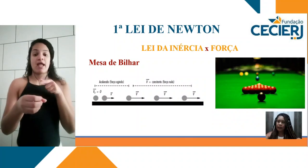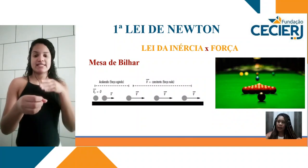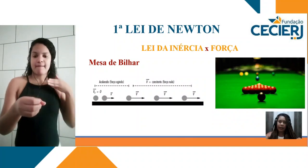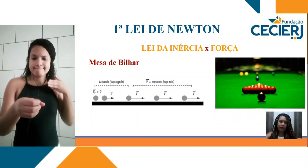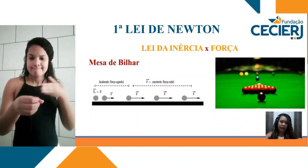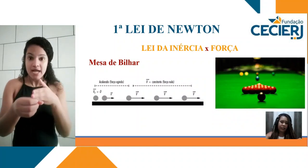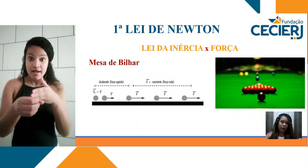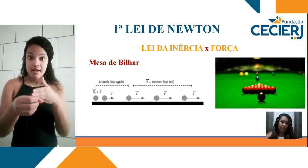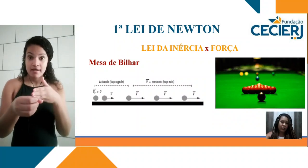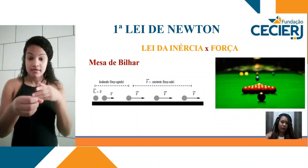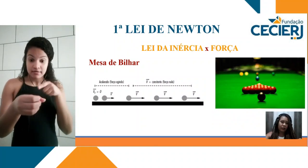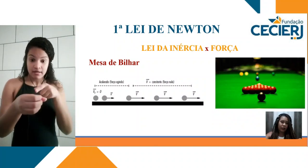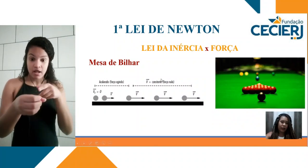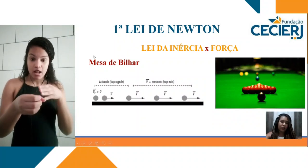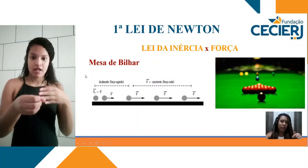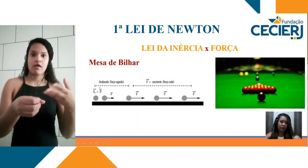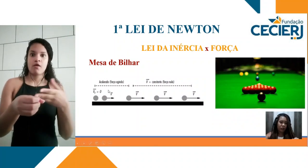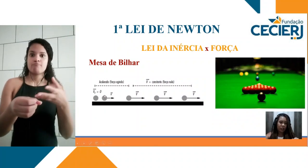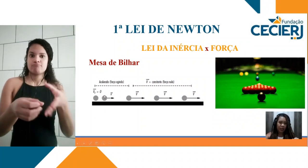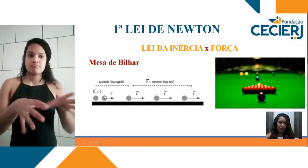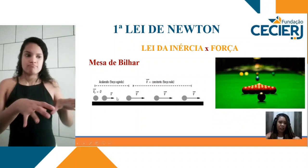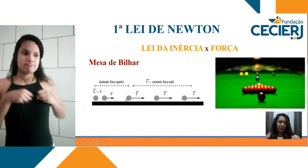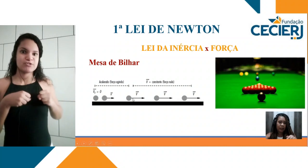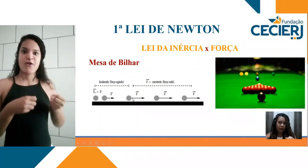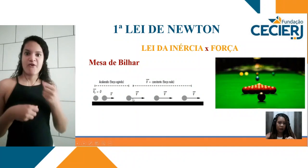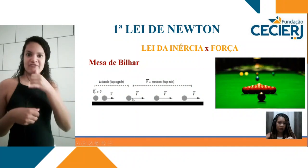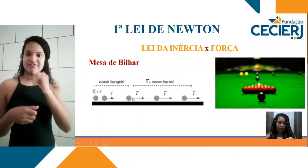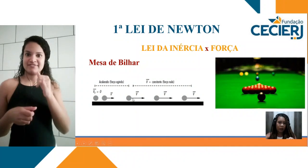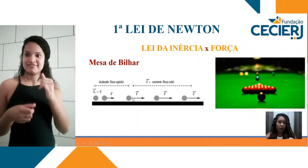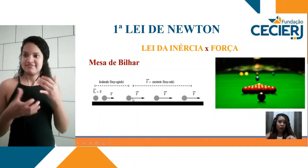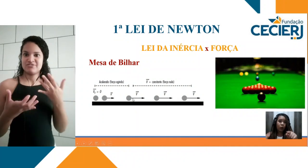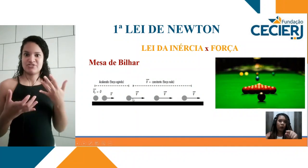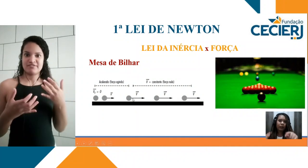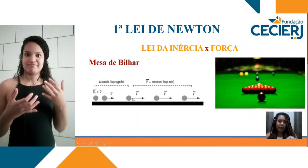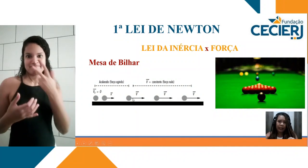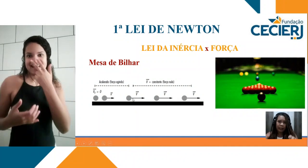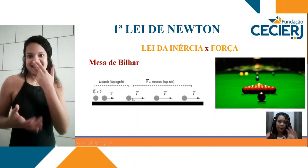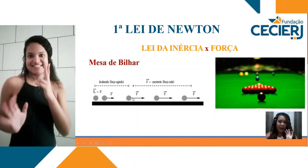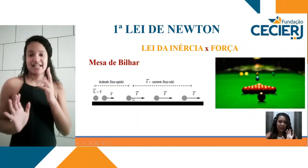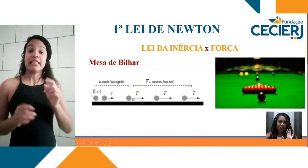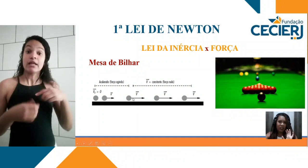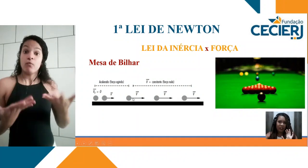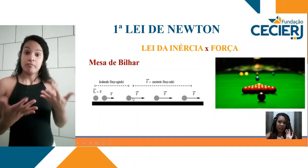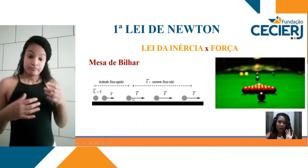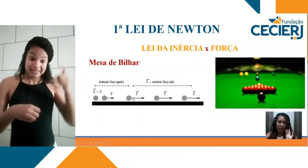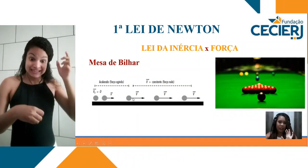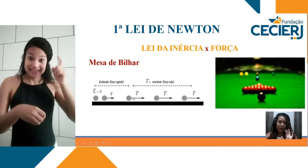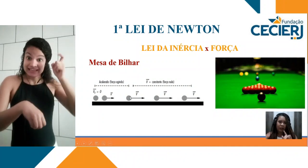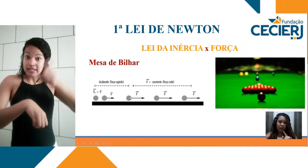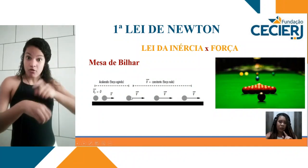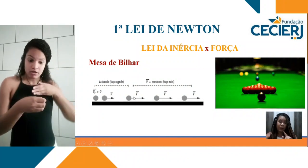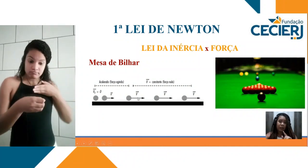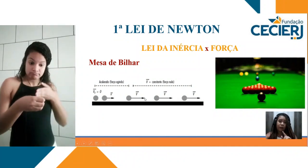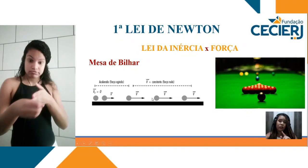essa tacada faz a bolinha adquirir velocidade e ir acelerando. Quando a tacada para de interagir na bolinha,